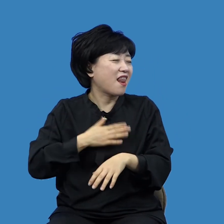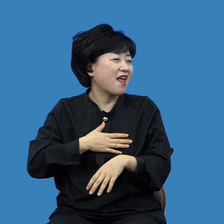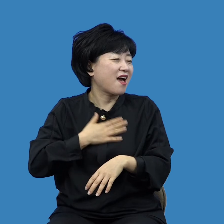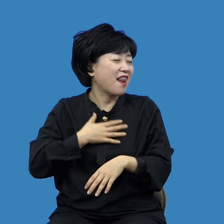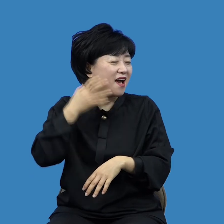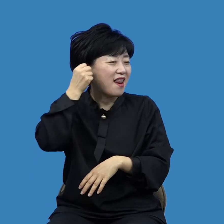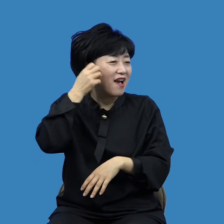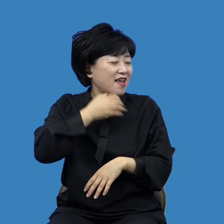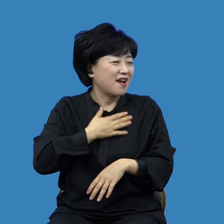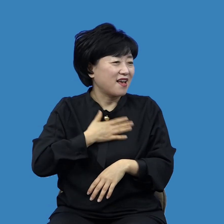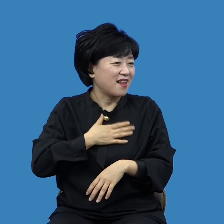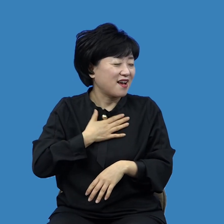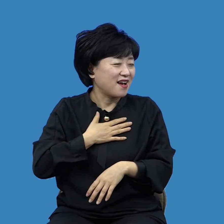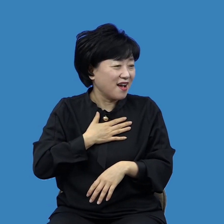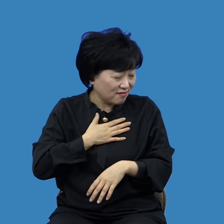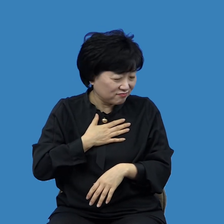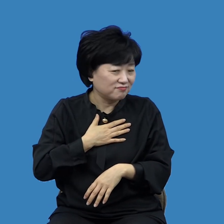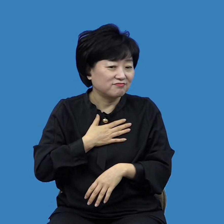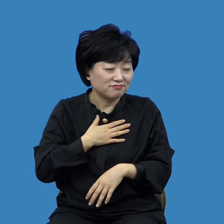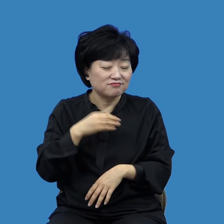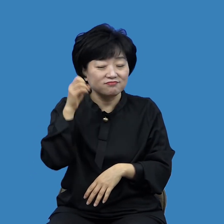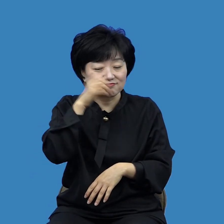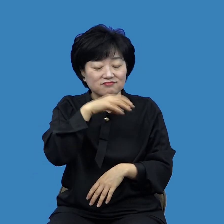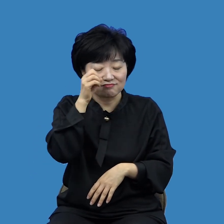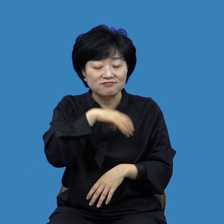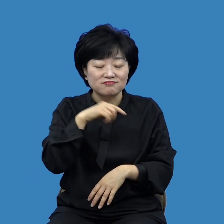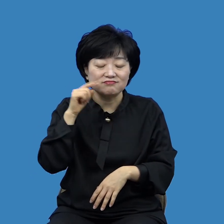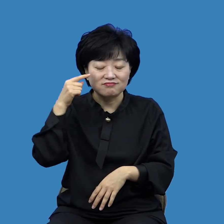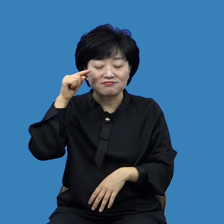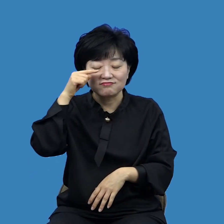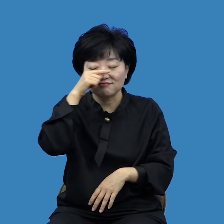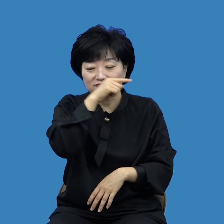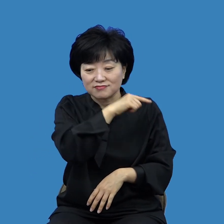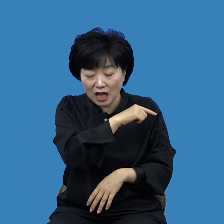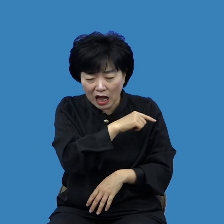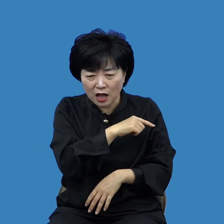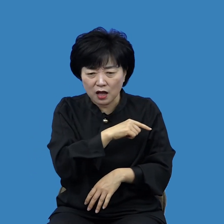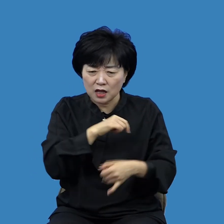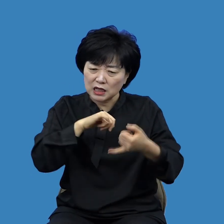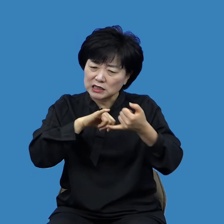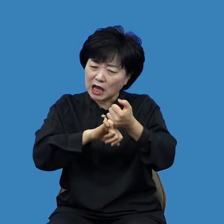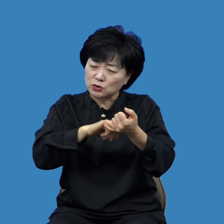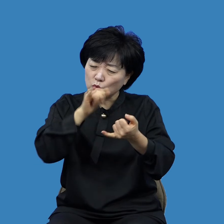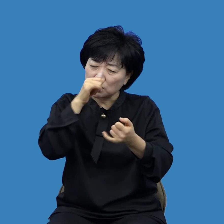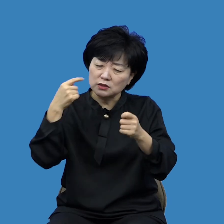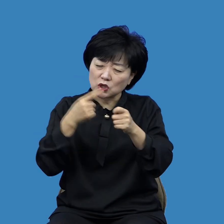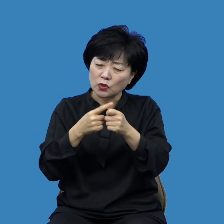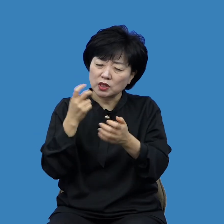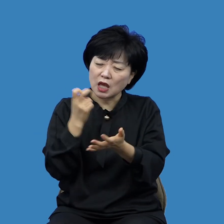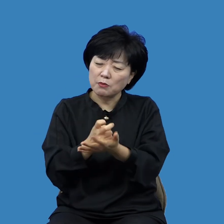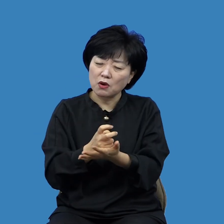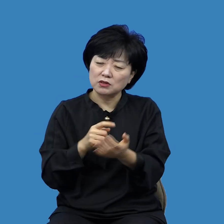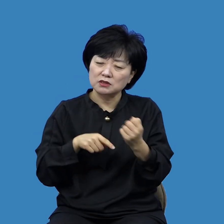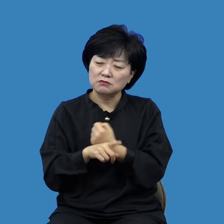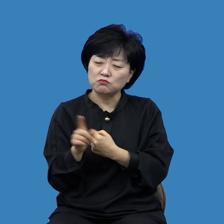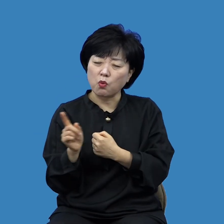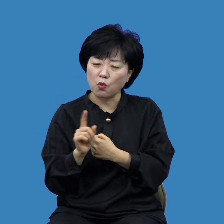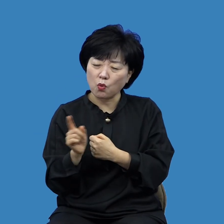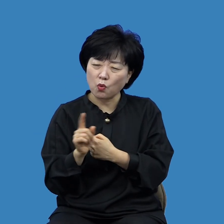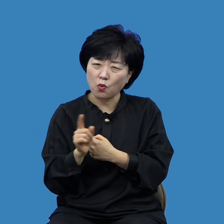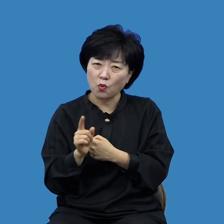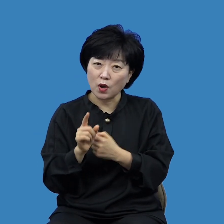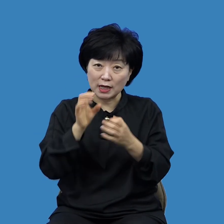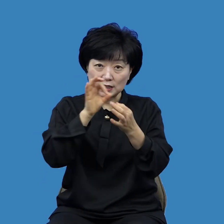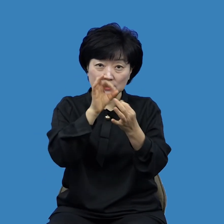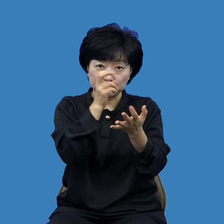외우고 있었으니까 그냥 그런가 보다 하고 넘어가는데, 어느 날 약속이 있는 첫 계명이 무슨 뜻이야 이 생각이 든 거예요. 그래서 이게 뭐지? 그러고 제가 이게